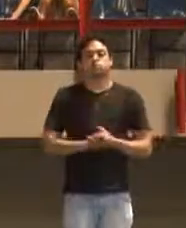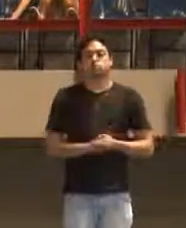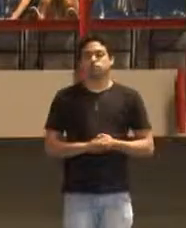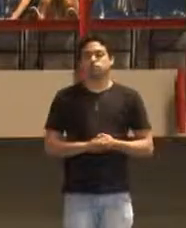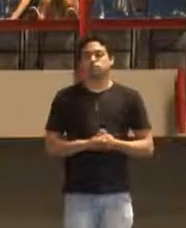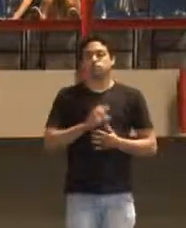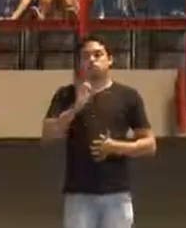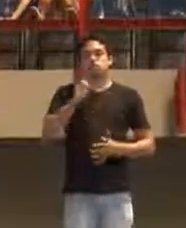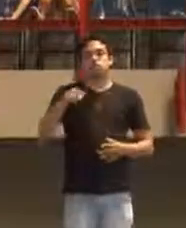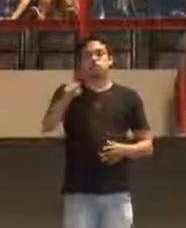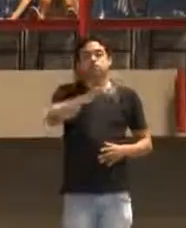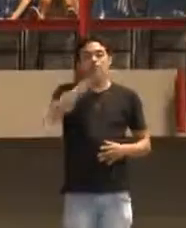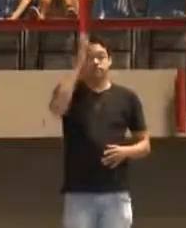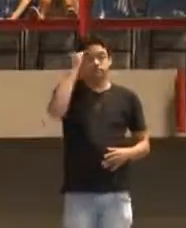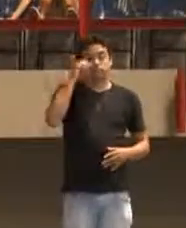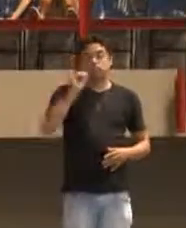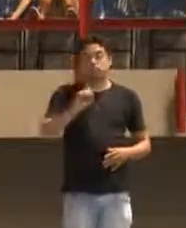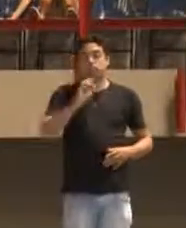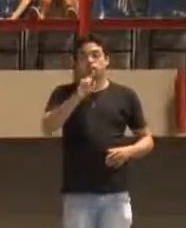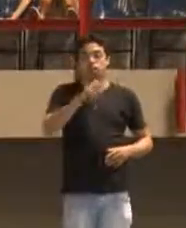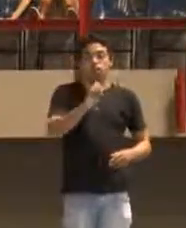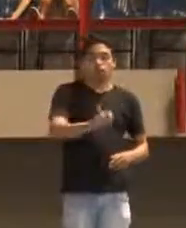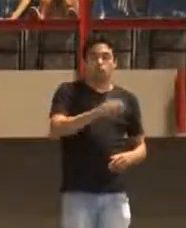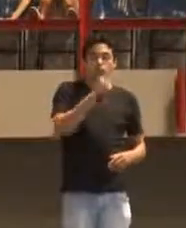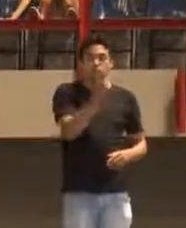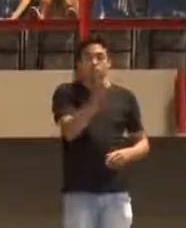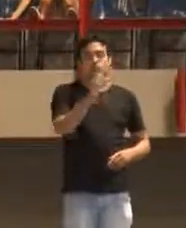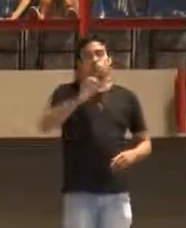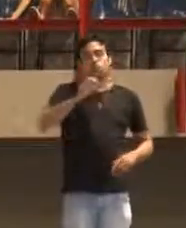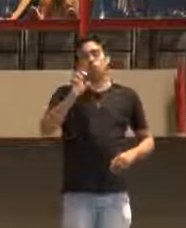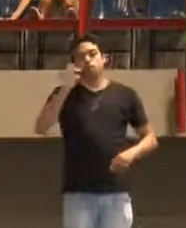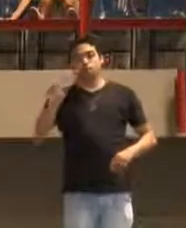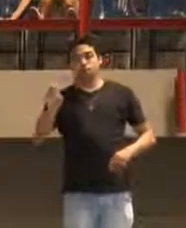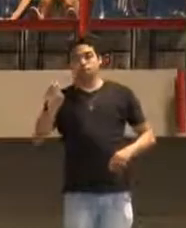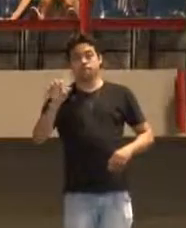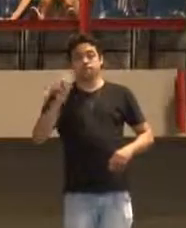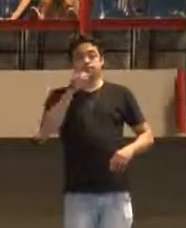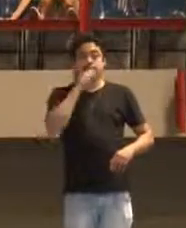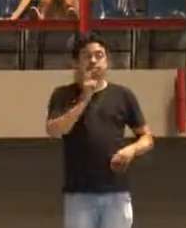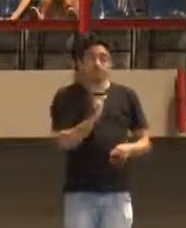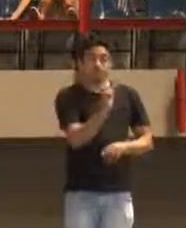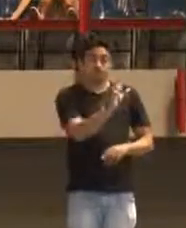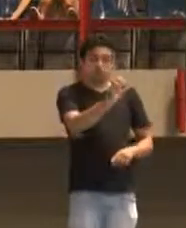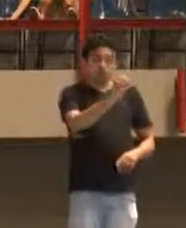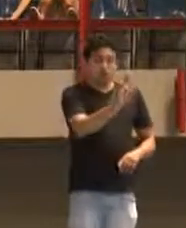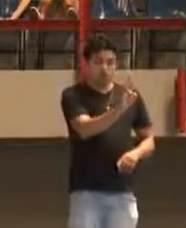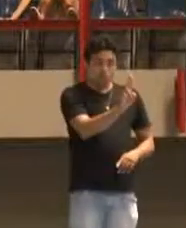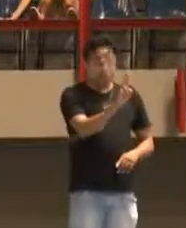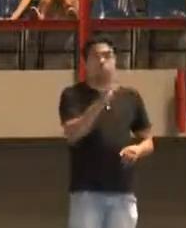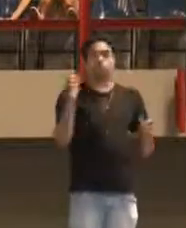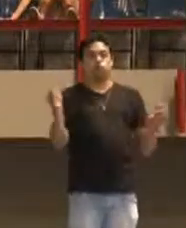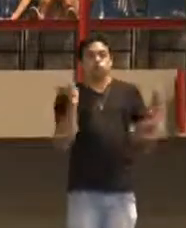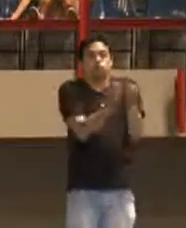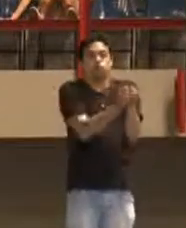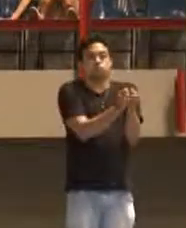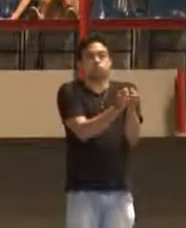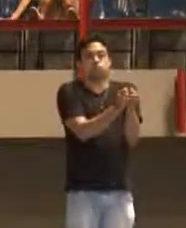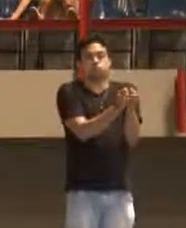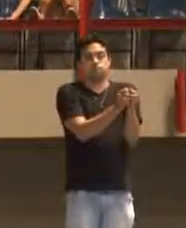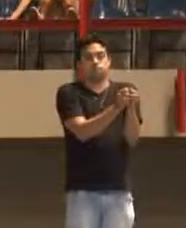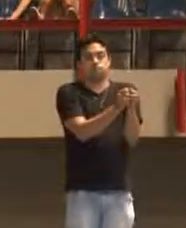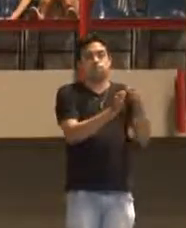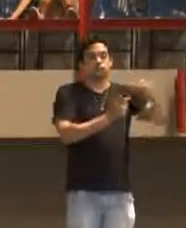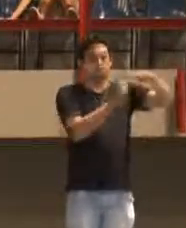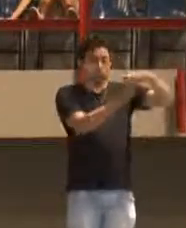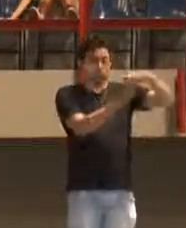É só você saber se vai usar o ou se você vai usar o i. Se você usar o ou, você vai unir as coisas, você vai juntar. Então